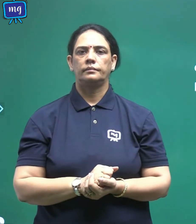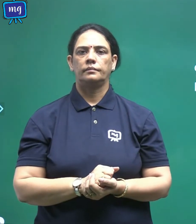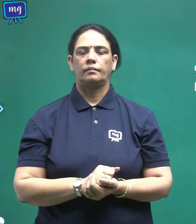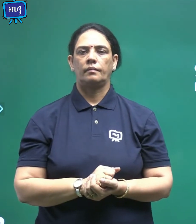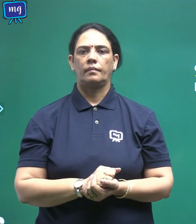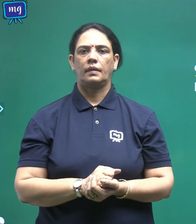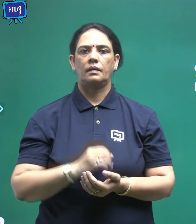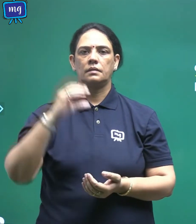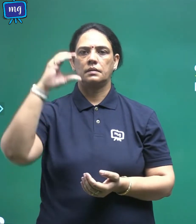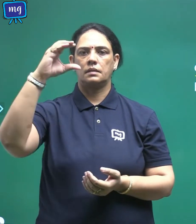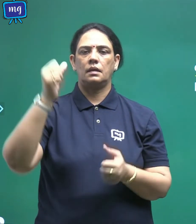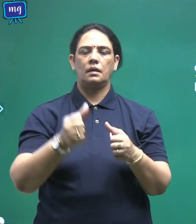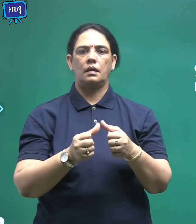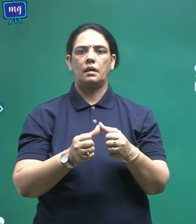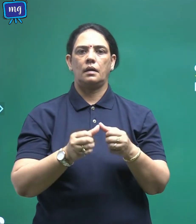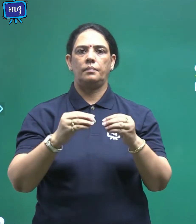सी ए बी